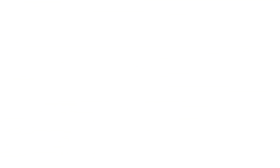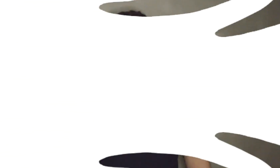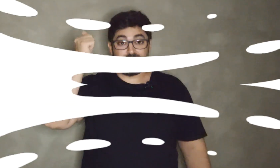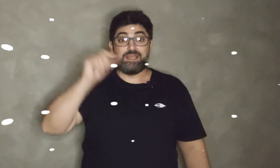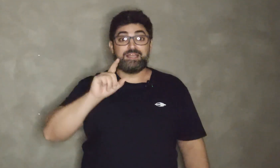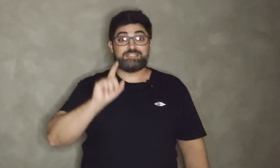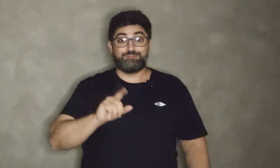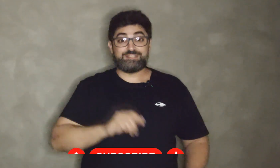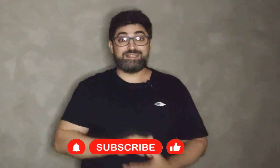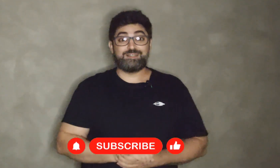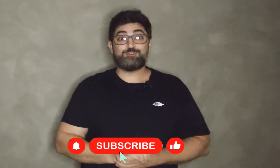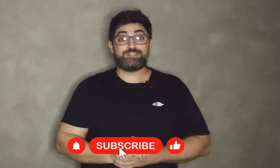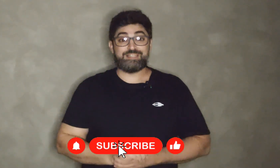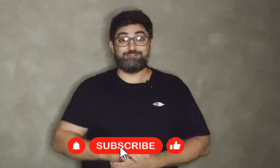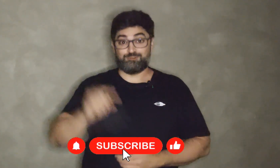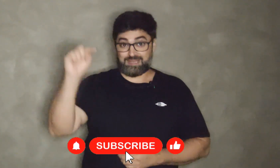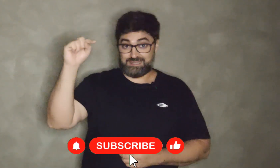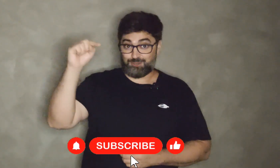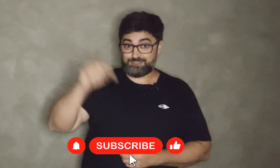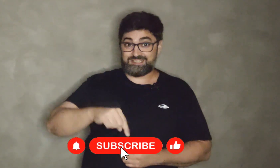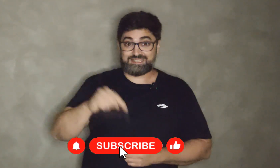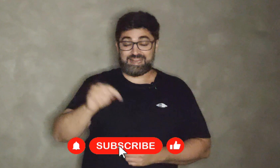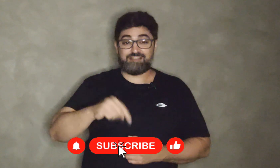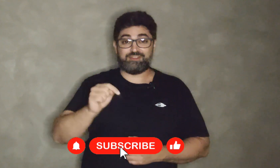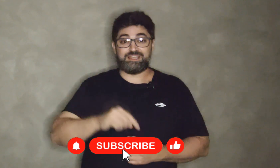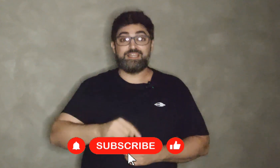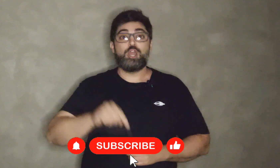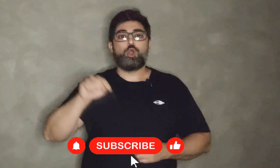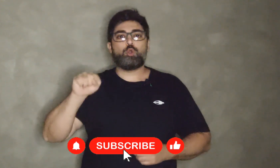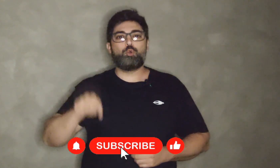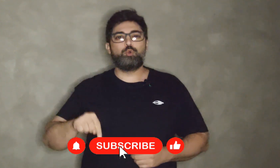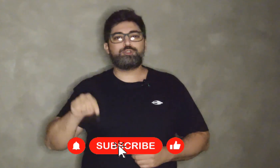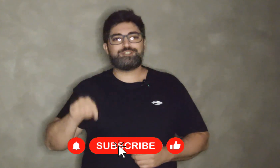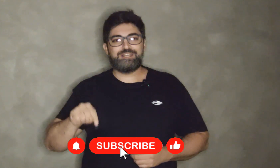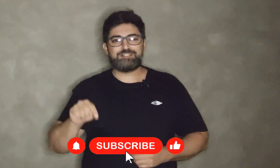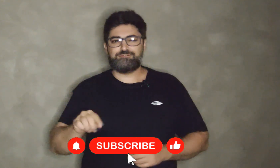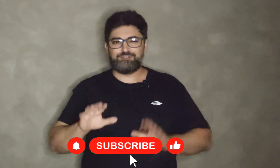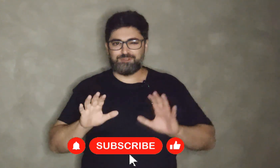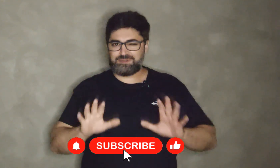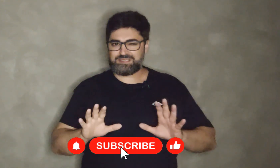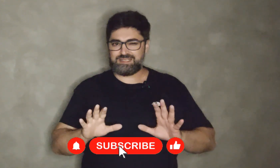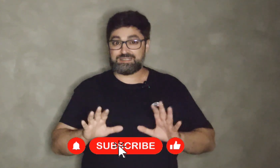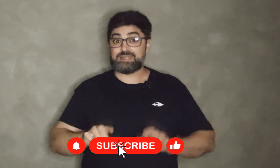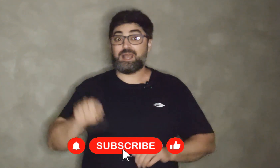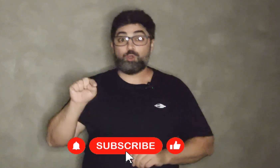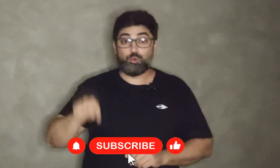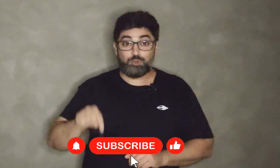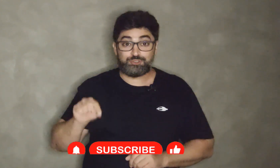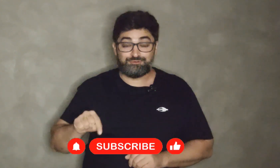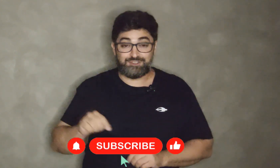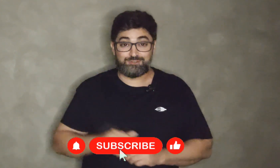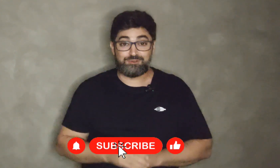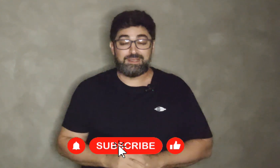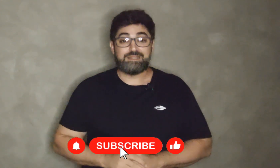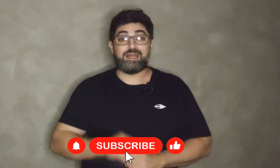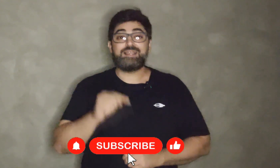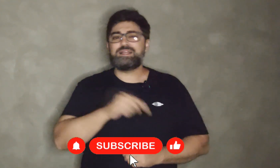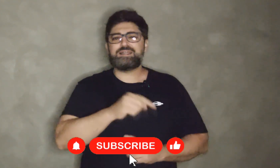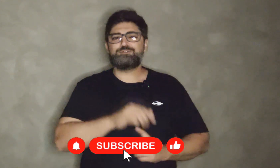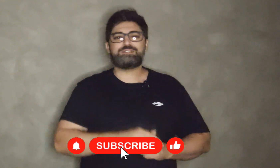então? Se você ainda não se inscreveu no canal, se inscreve aqui, curte esse vídeo, não esqueça, tá? Curte o vídeo, tá? E clica no